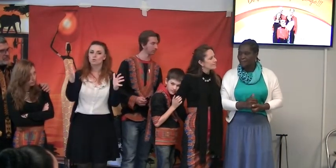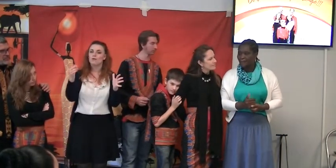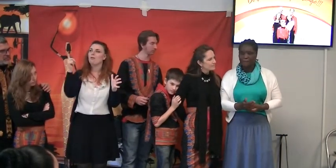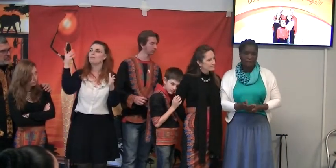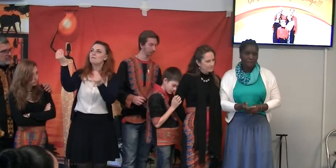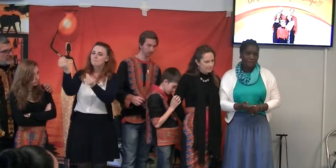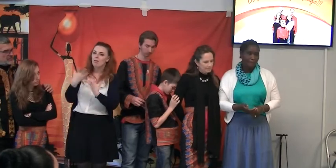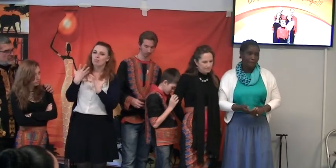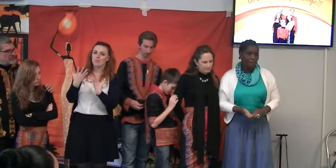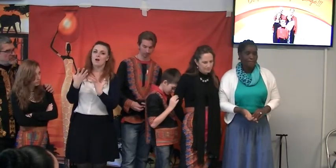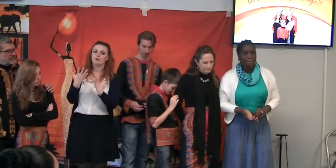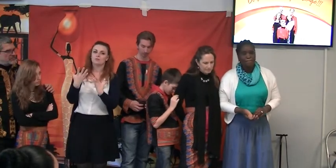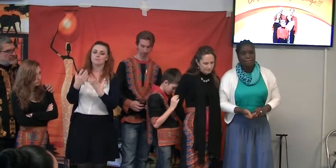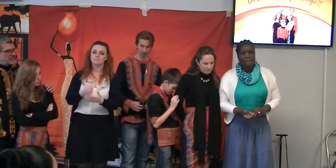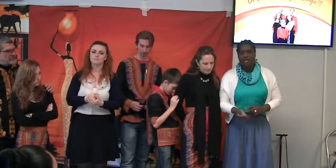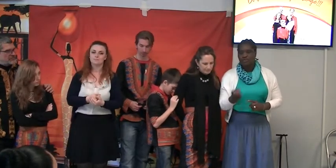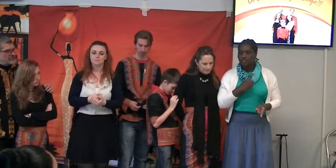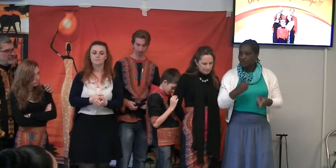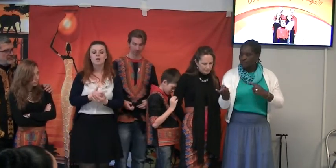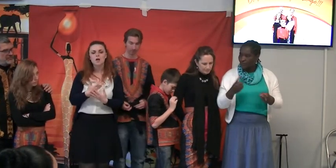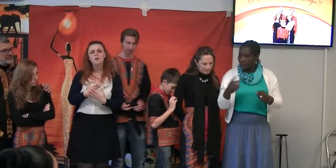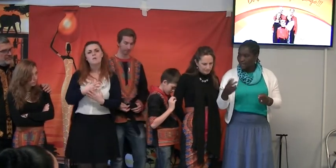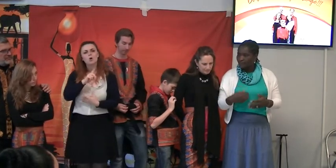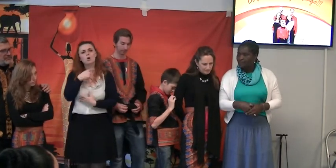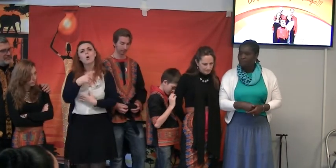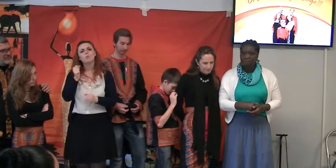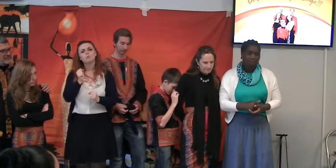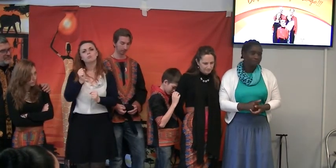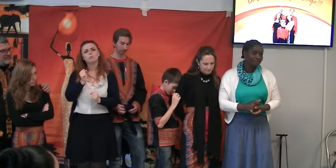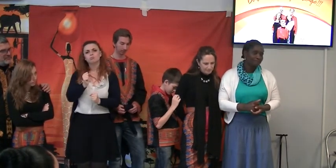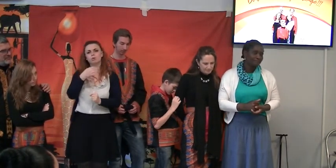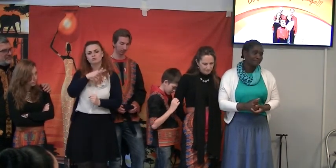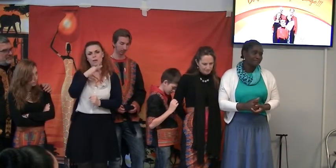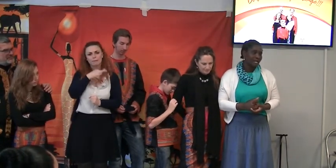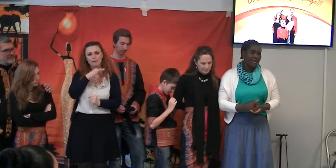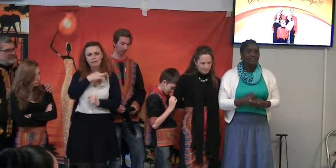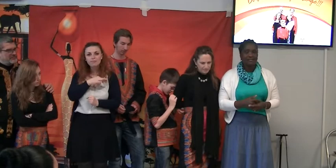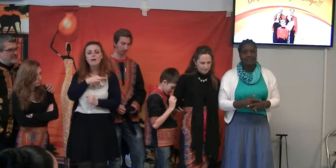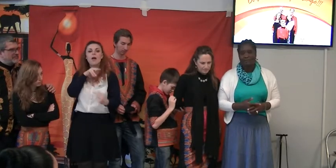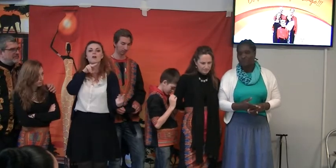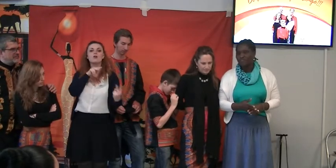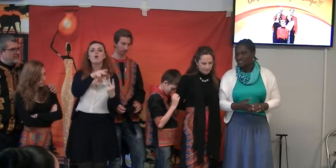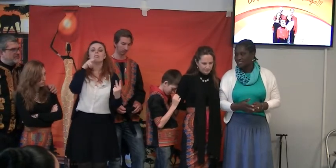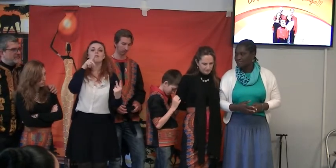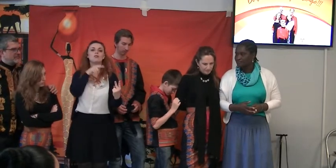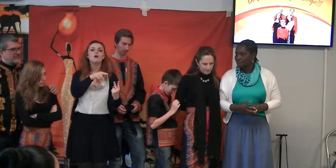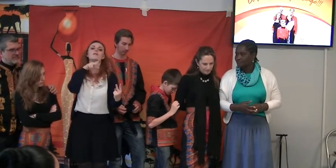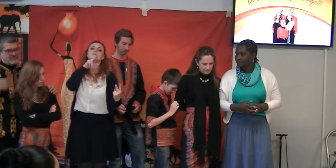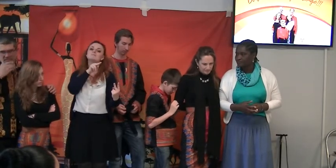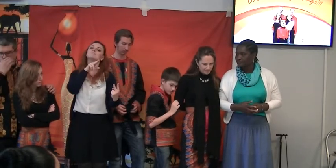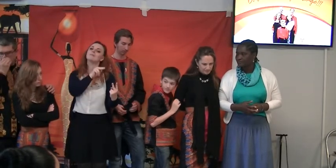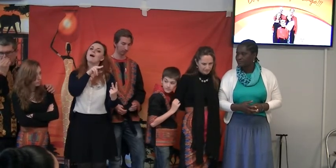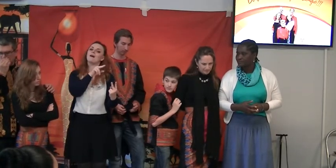chance. Ho anche avuto la possibilità. To talk to women. Di parlare con delle donne. And tell them about Jesus. E